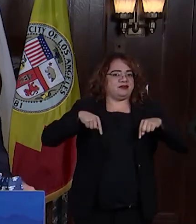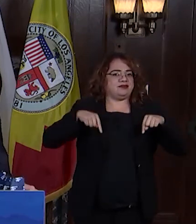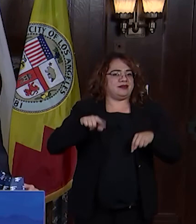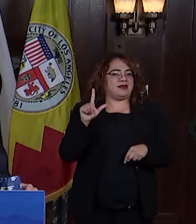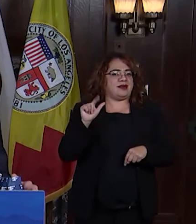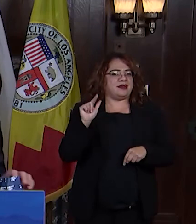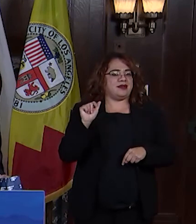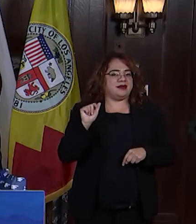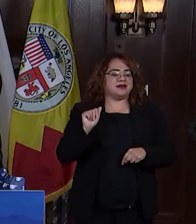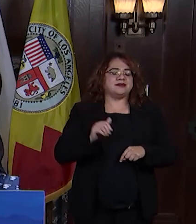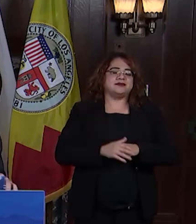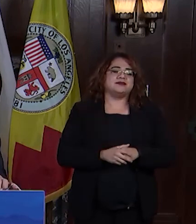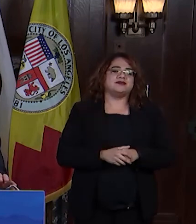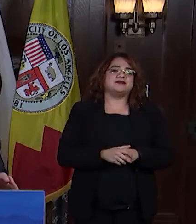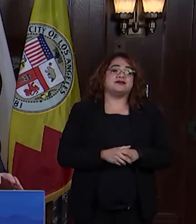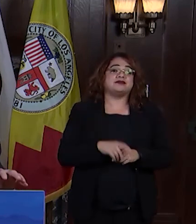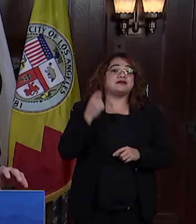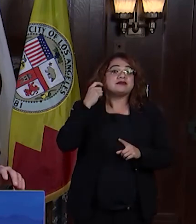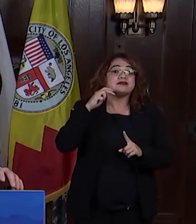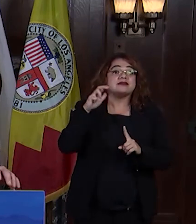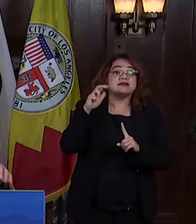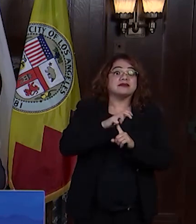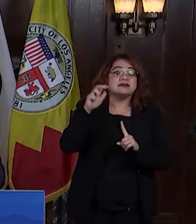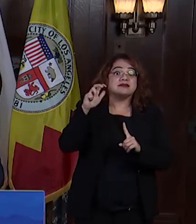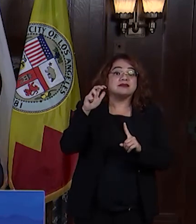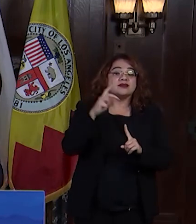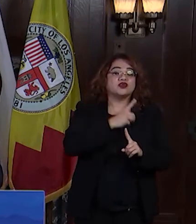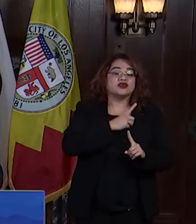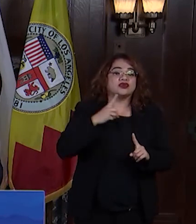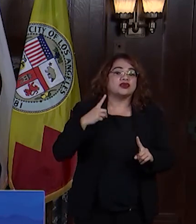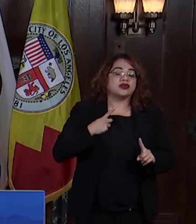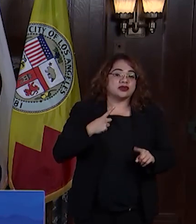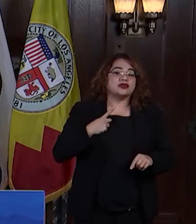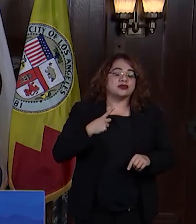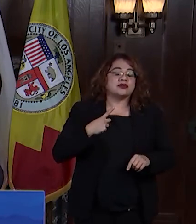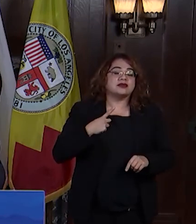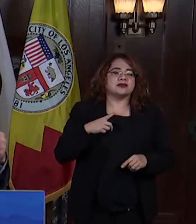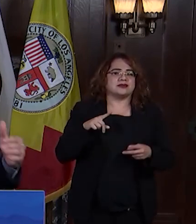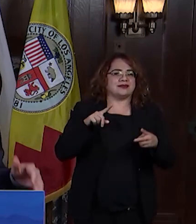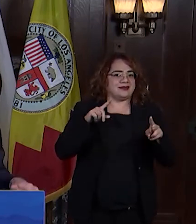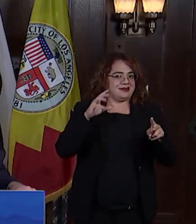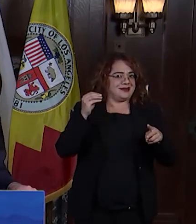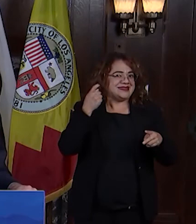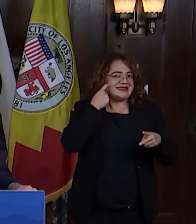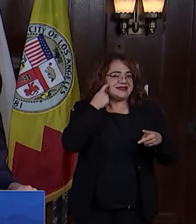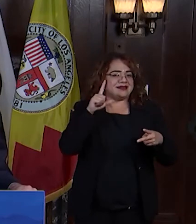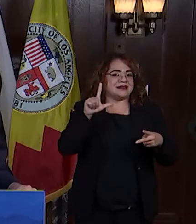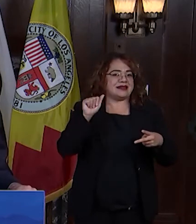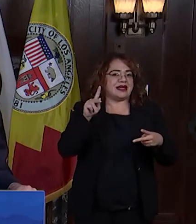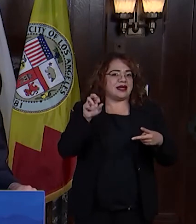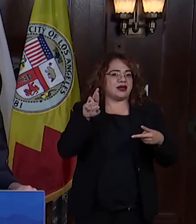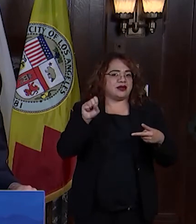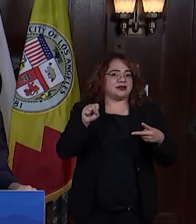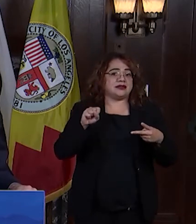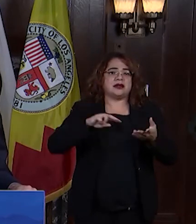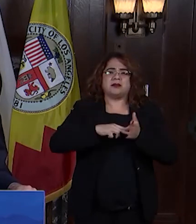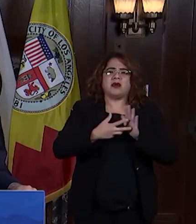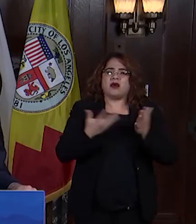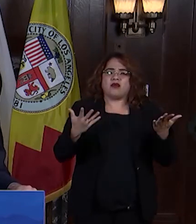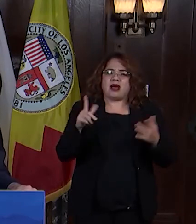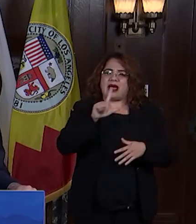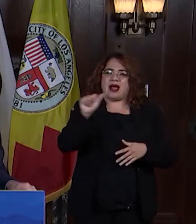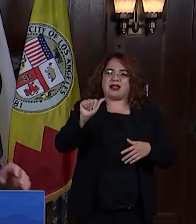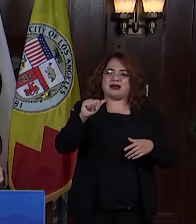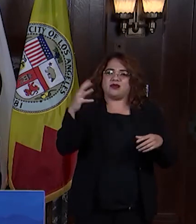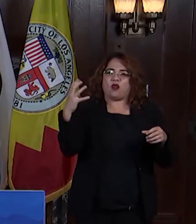el campeonato de los Dodgers y el de los Lakers, somos una ciudad de ganadores este